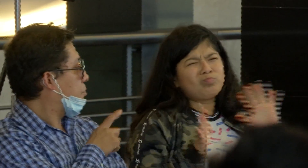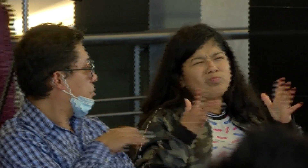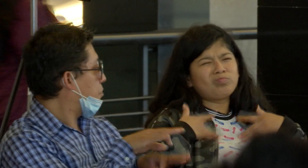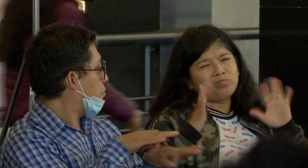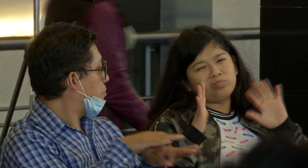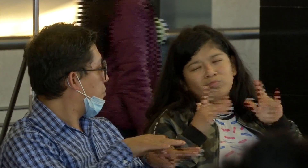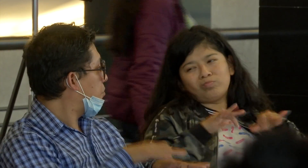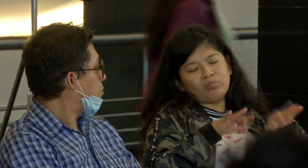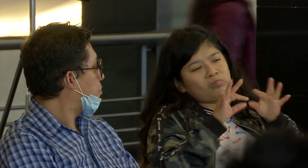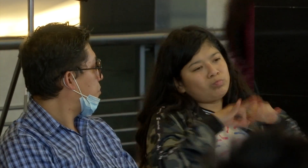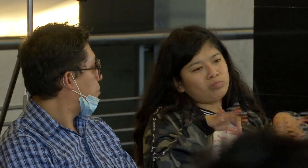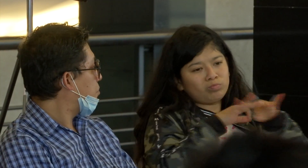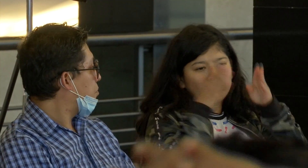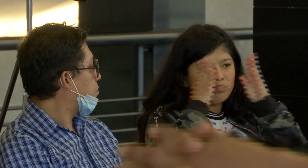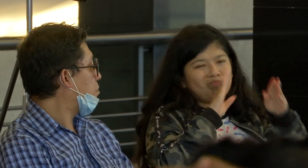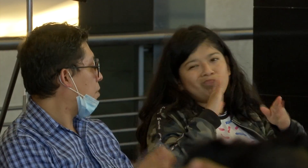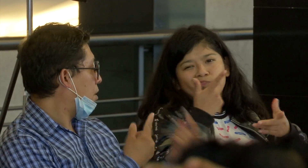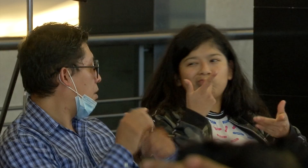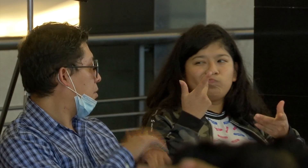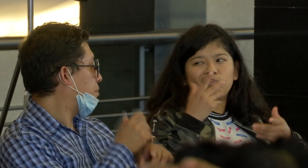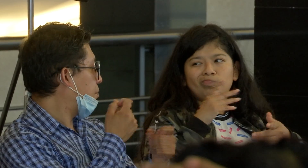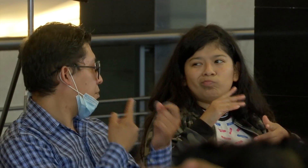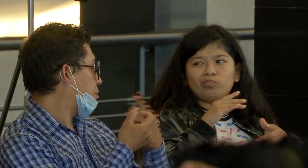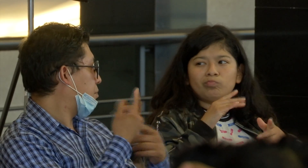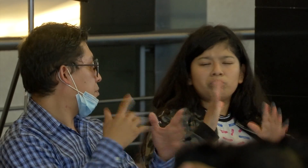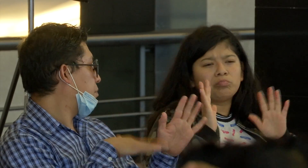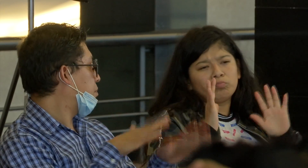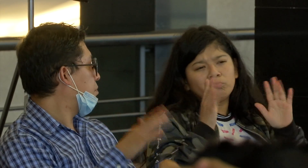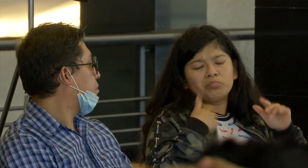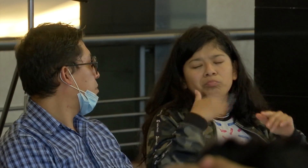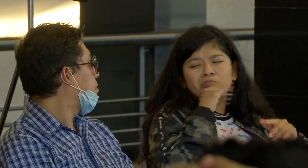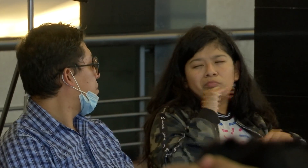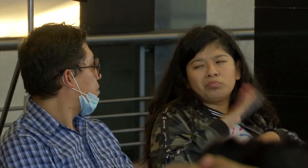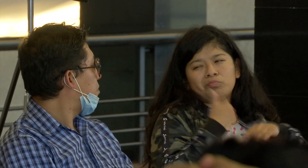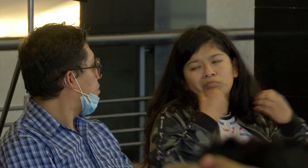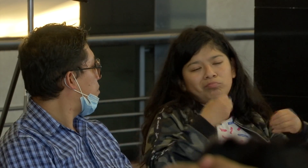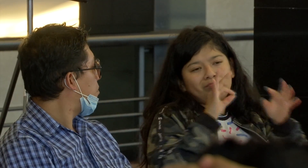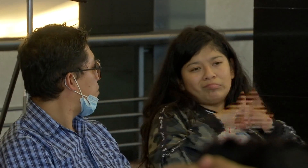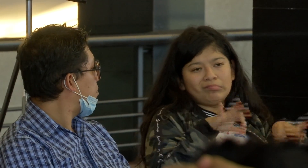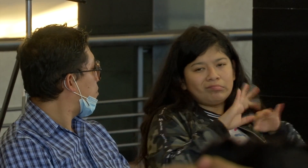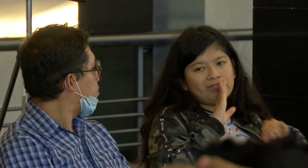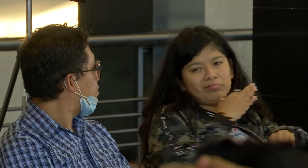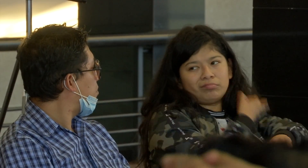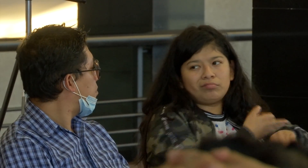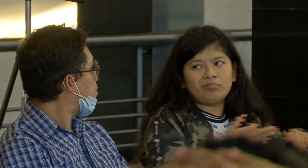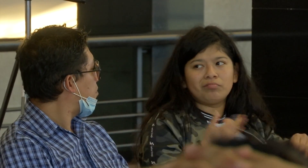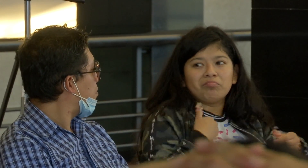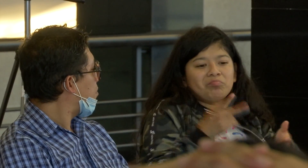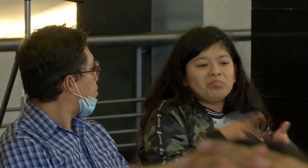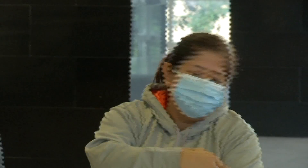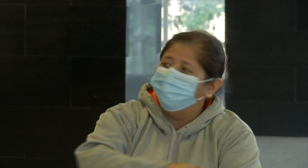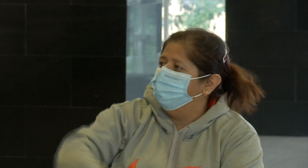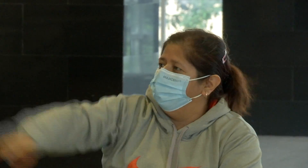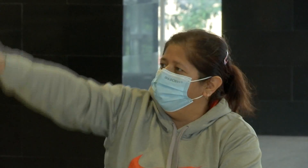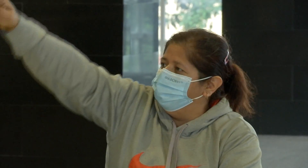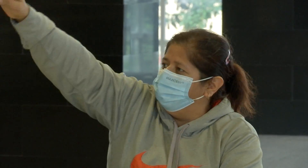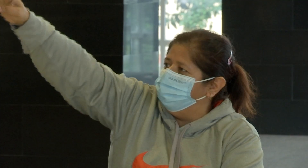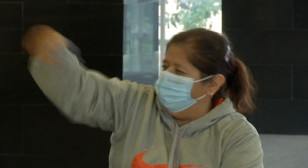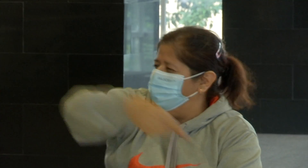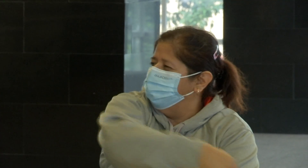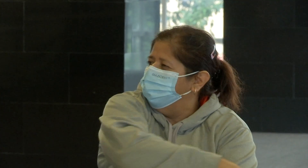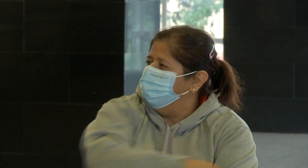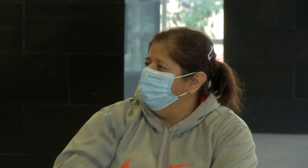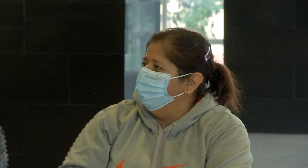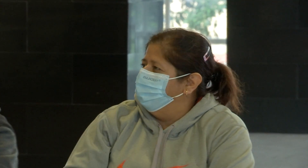el personal que no escucha y se comunica a través de señas. La maestra, Laura Herrera, explicó que se llevarán a cabo